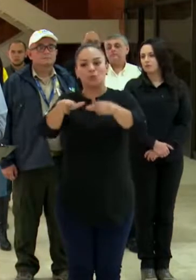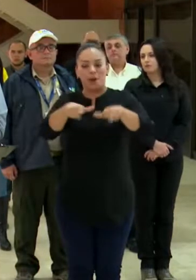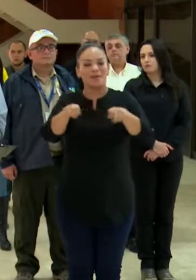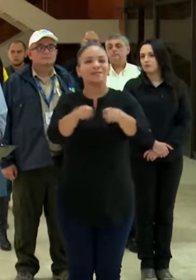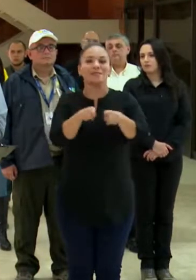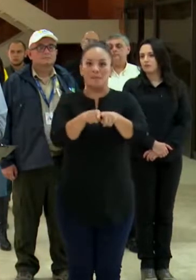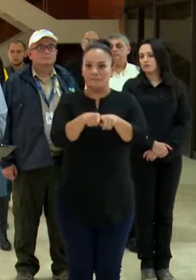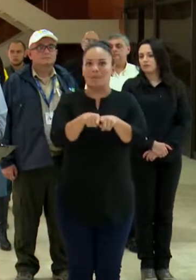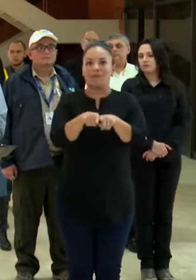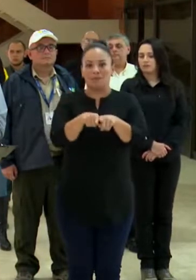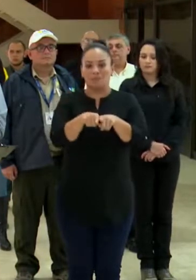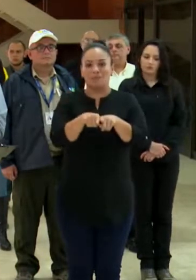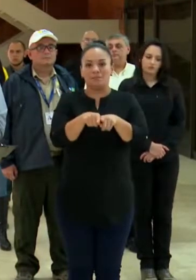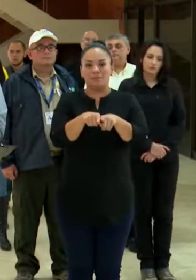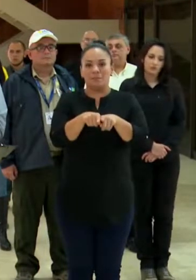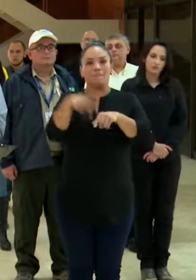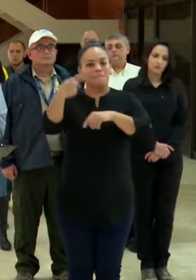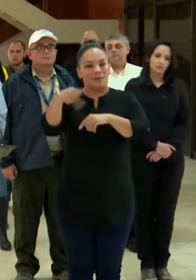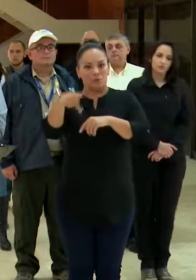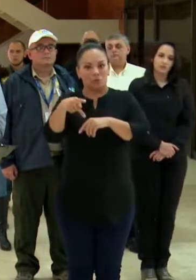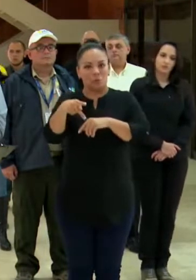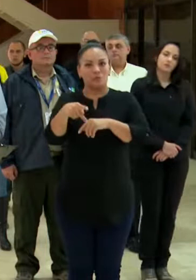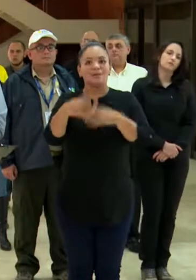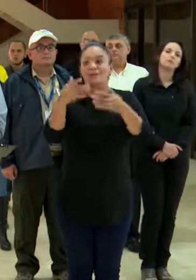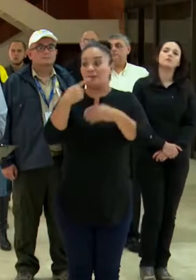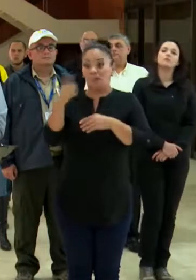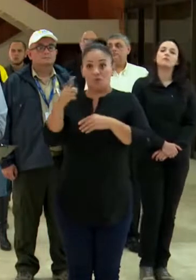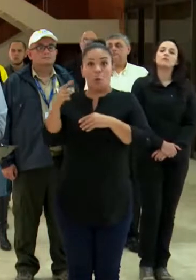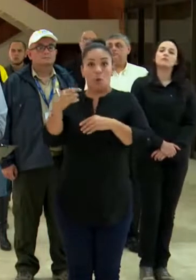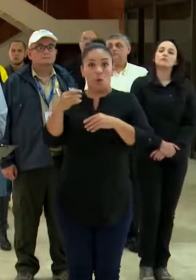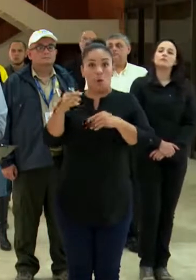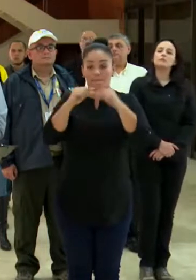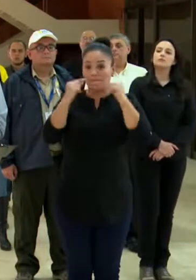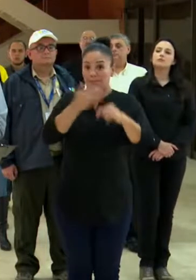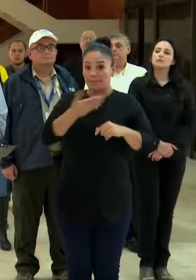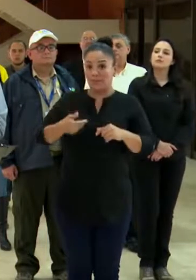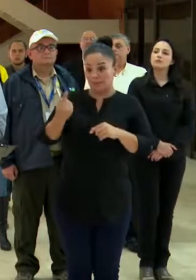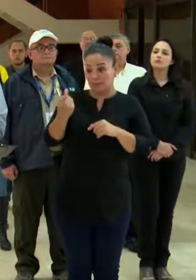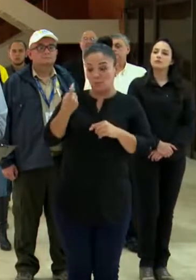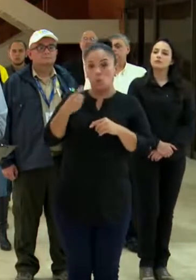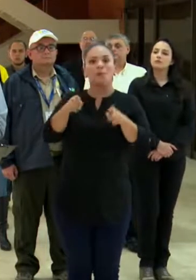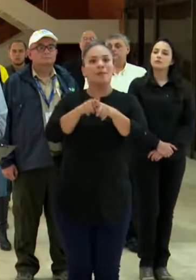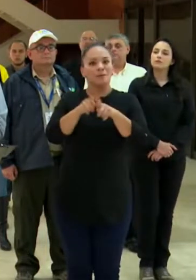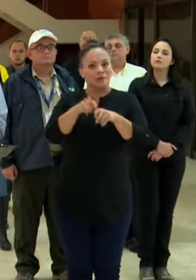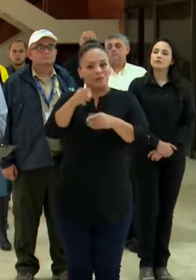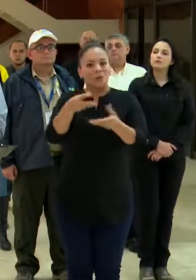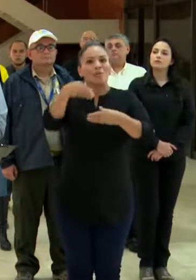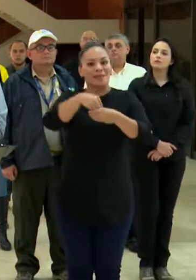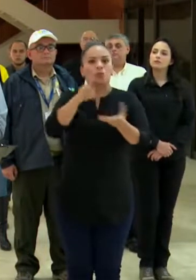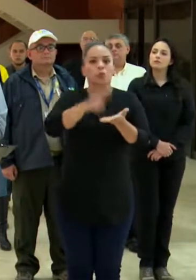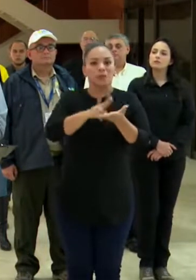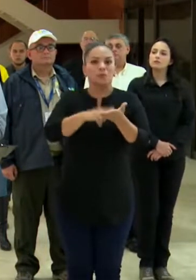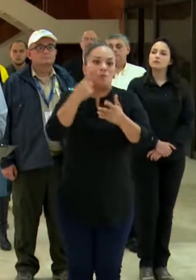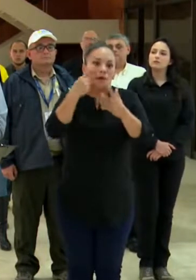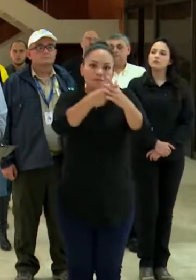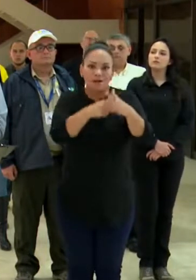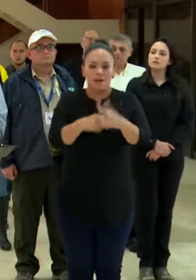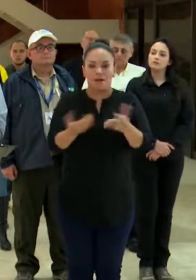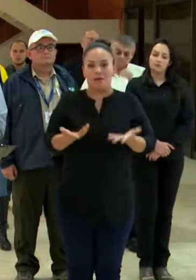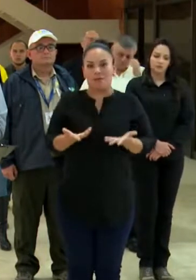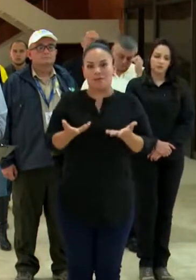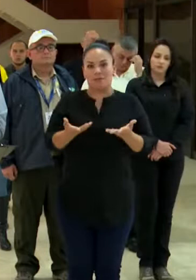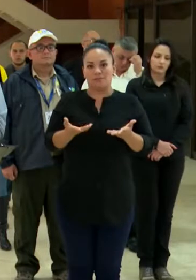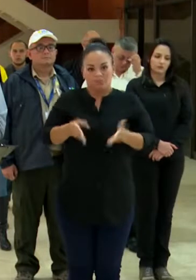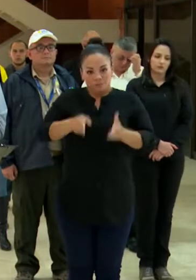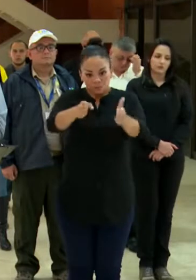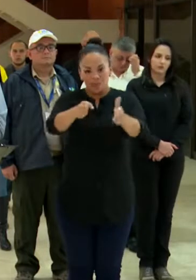de contratos, que ya don Rodrigo viene mencionando, que podían venir a hacer la valoración integral de lo que es Cambronero y las reparaciones